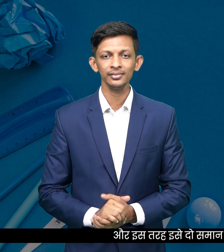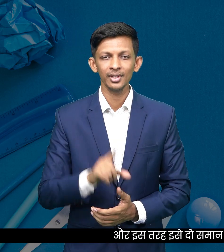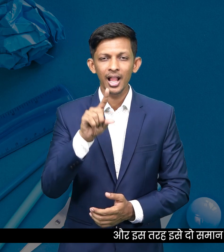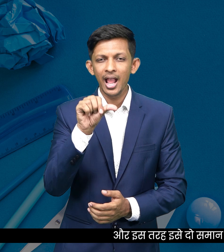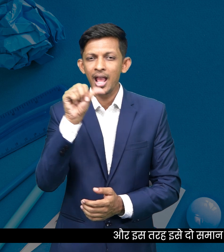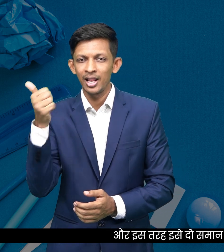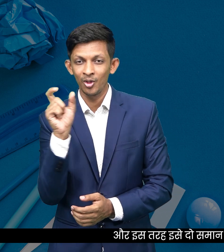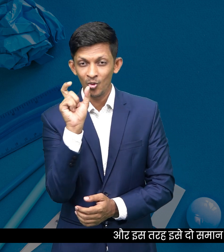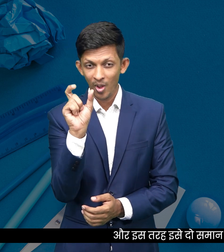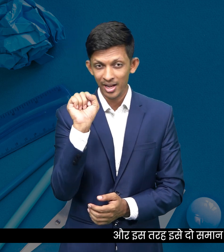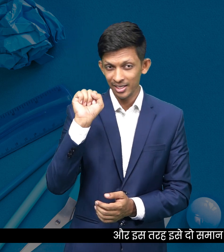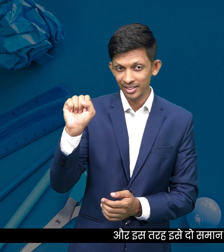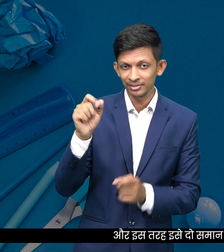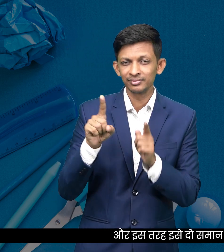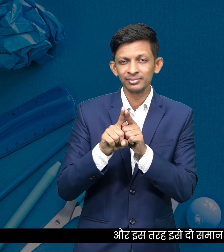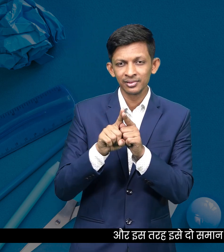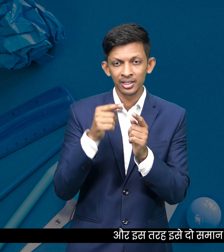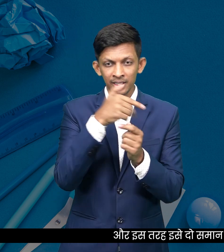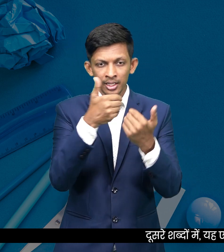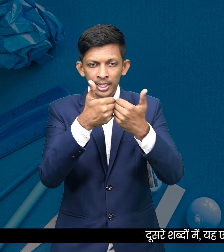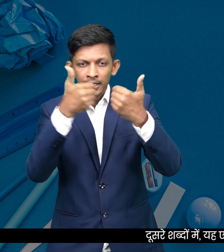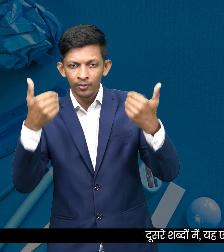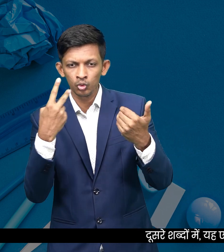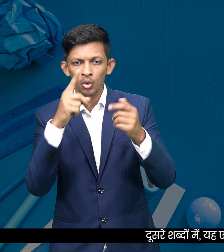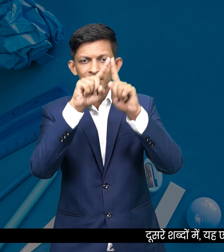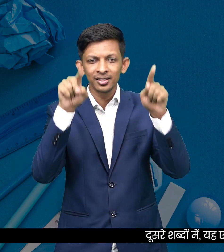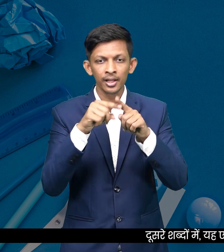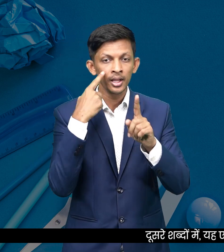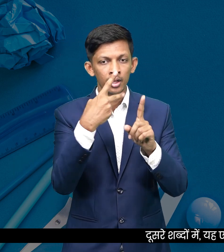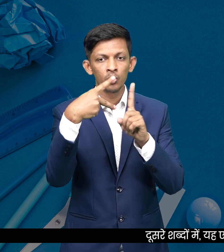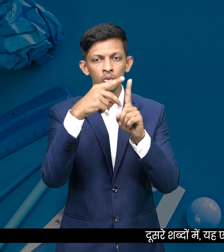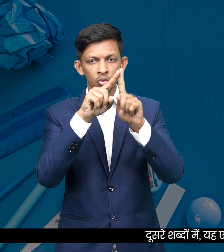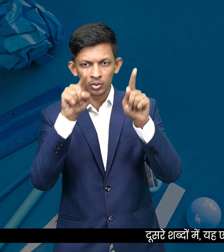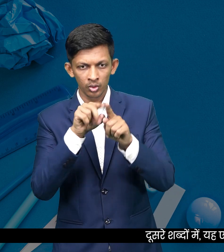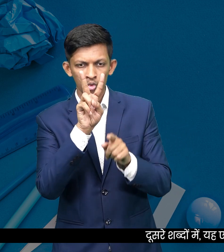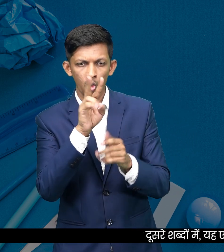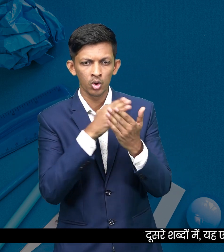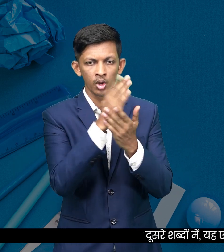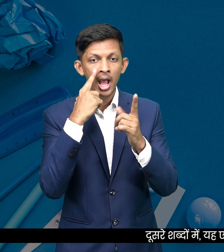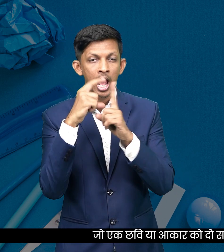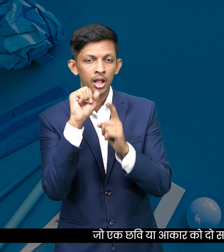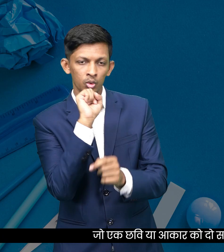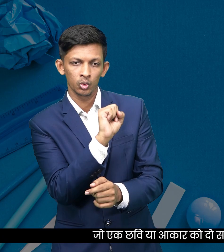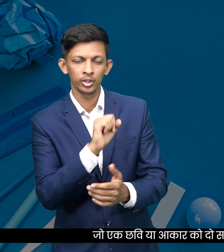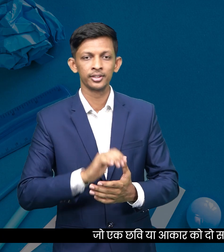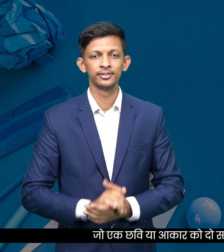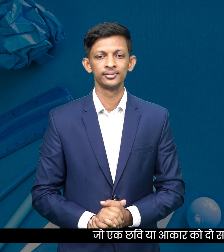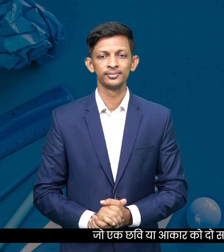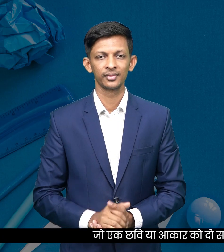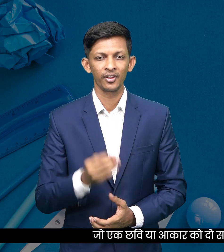दो समान हिस्सों में विभाजित करती है। दूसरे शब्दों में, यह एक सीधी खड़ी रेखा है जो एक छवि या